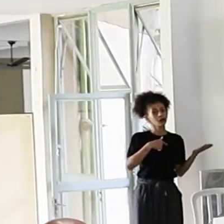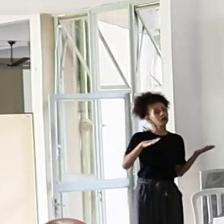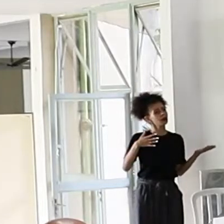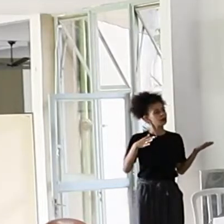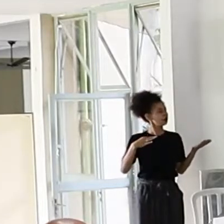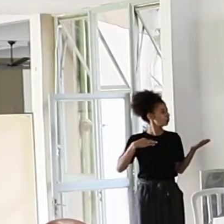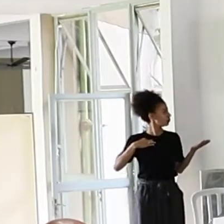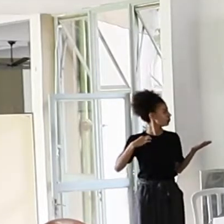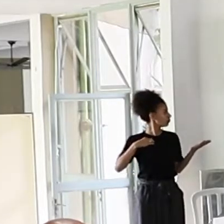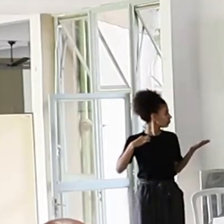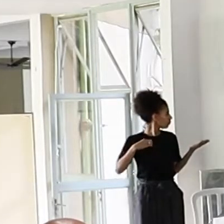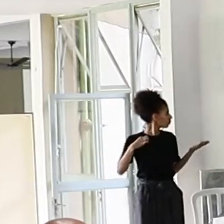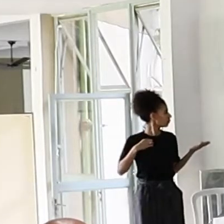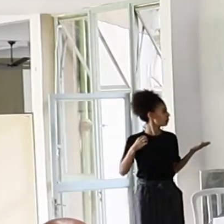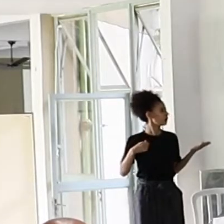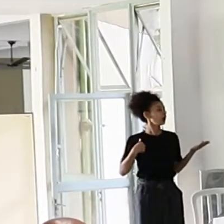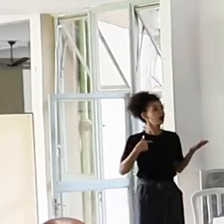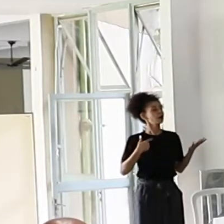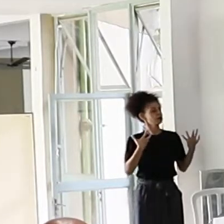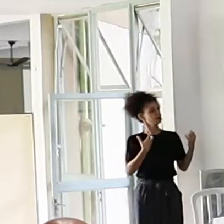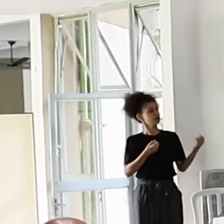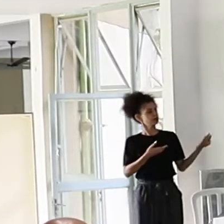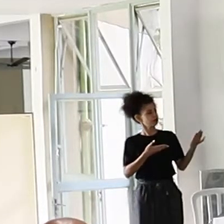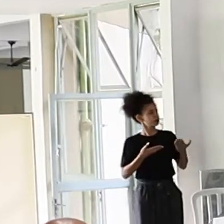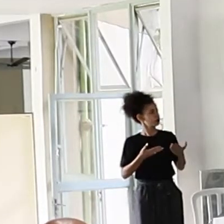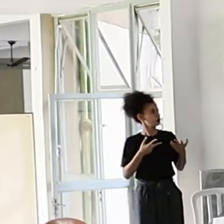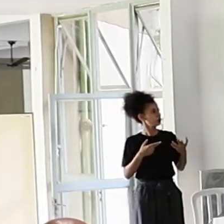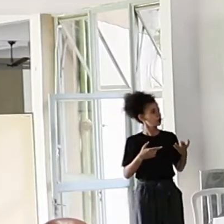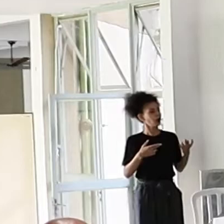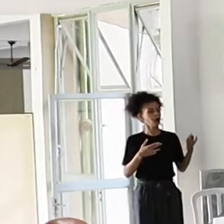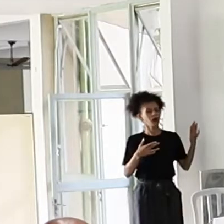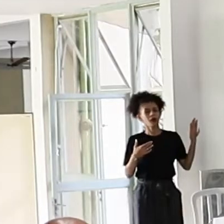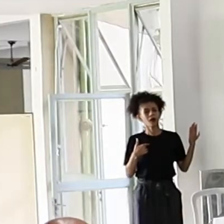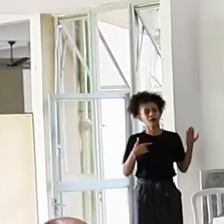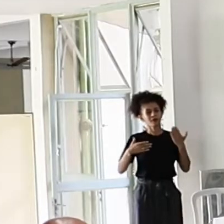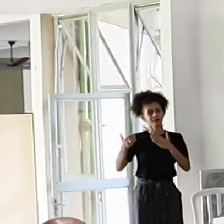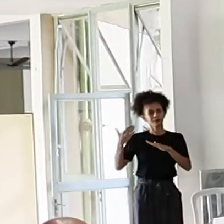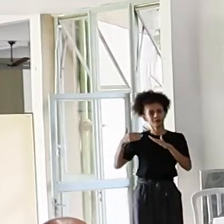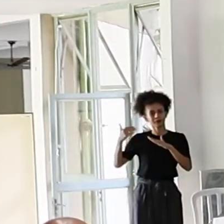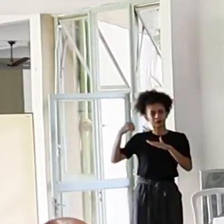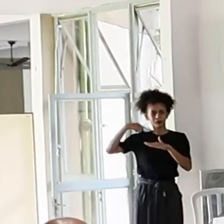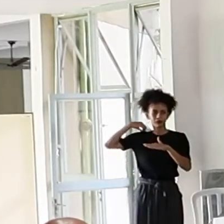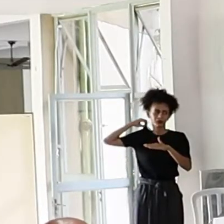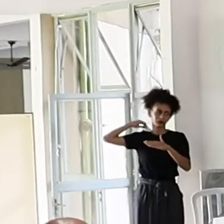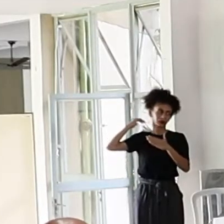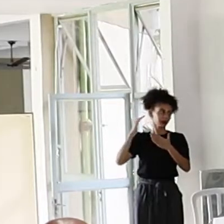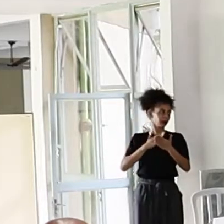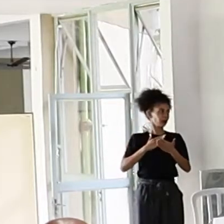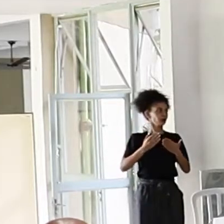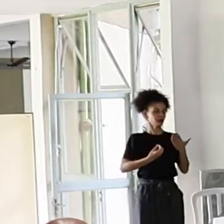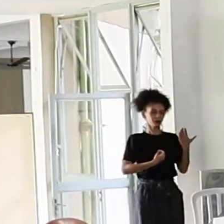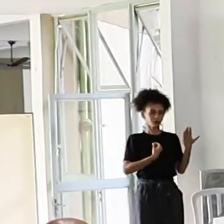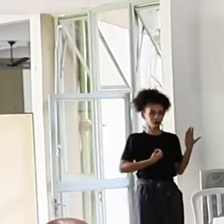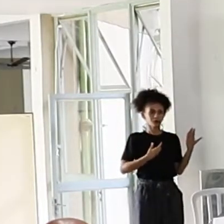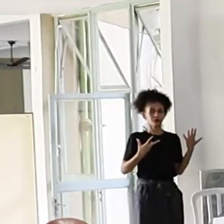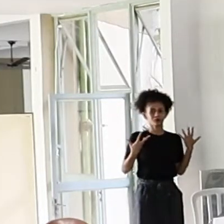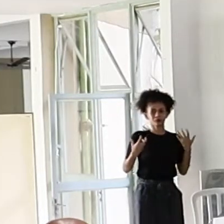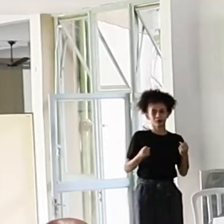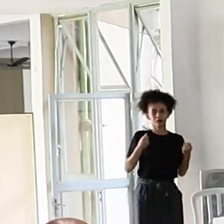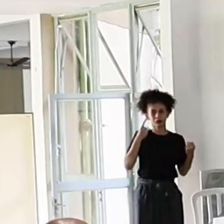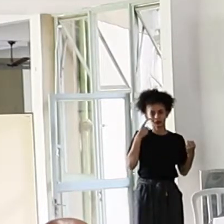meio de voluntário mesmo né gente comprou a ideia como os meus antepassados e alguns tão vivos né